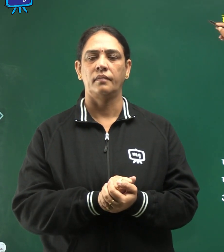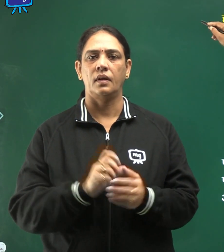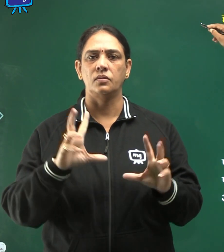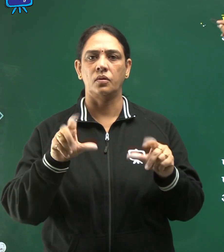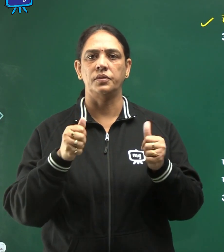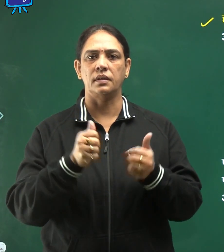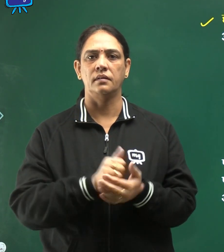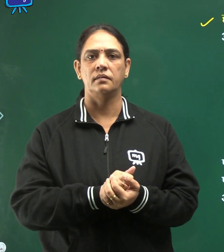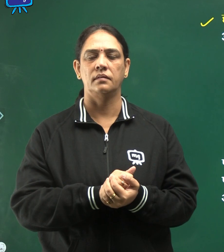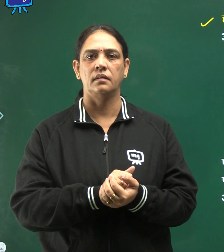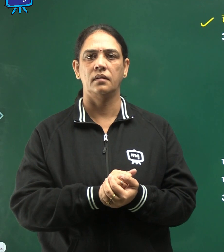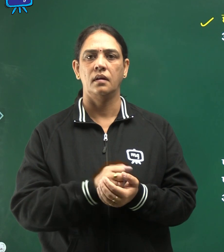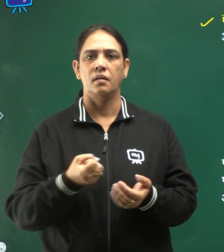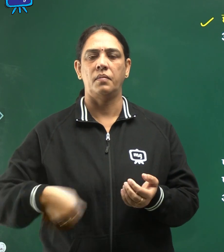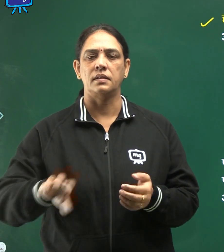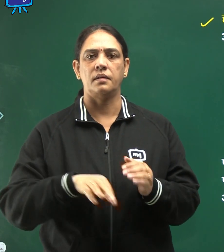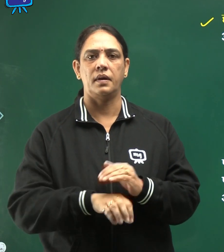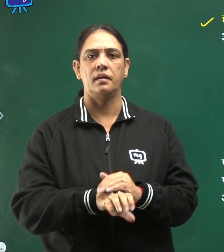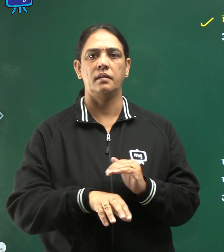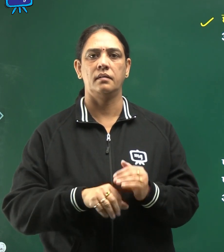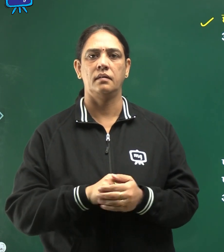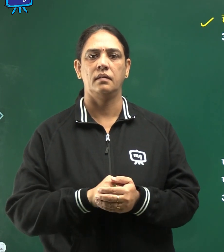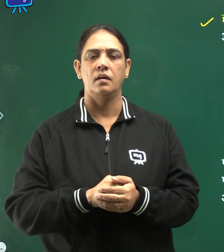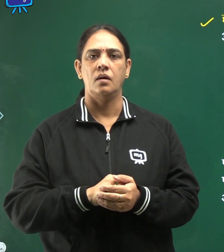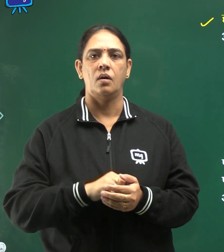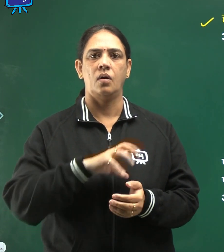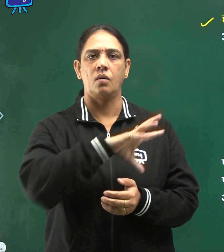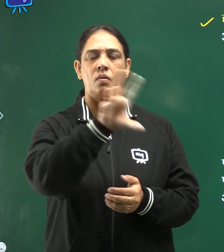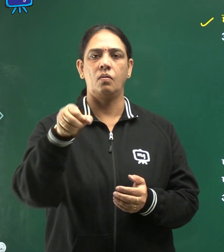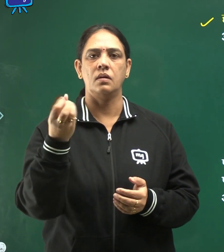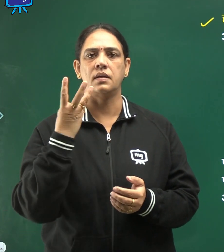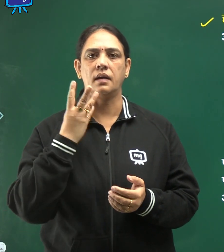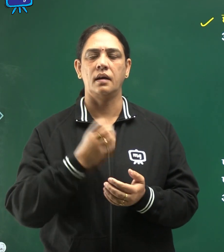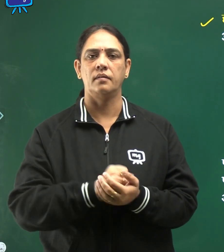हल। पासे में कुल अंक